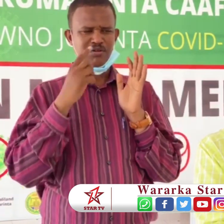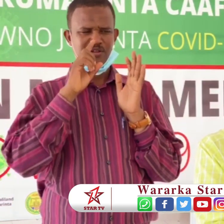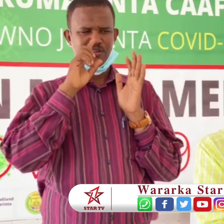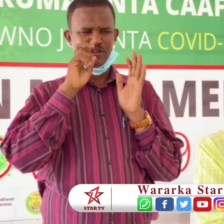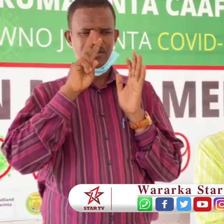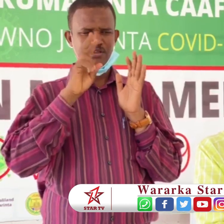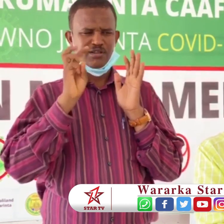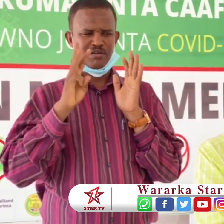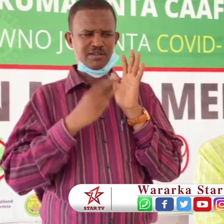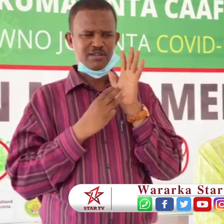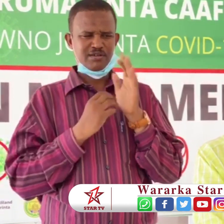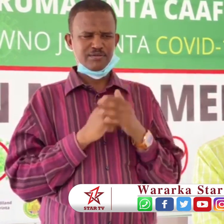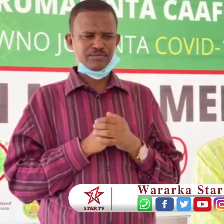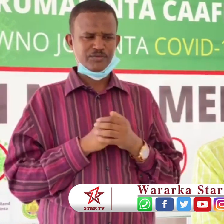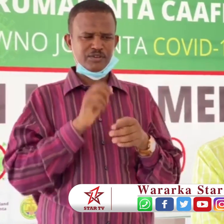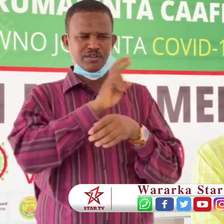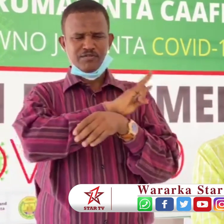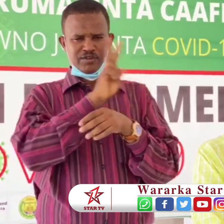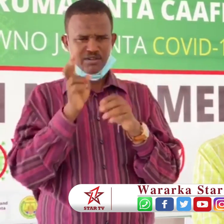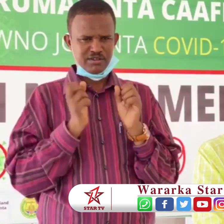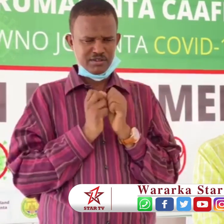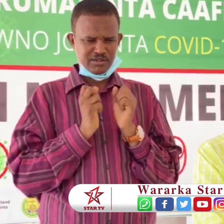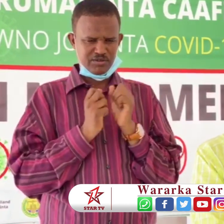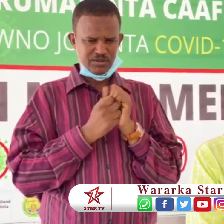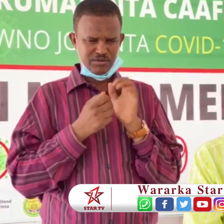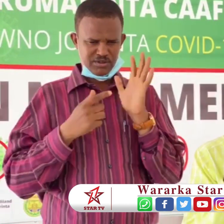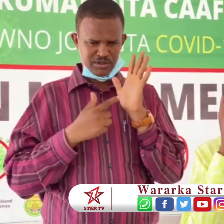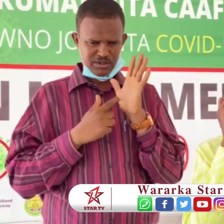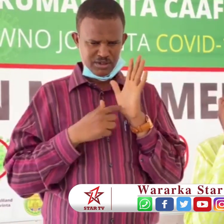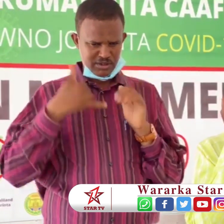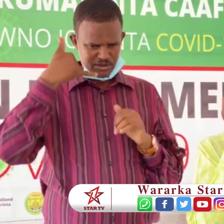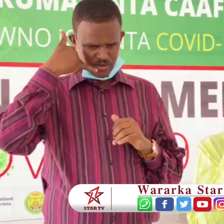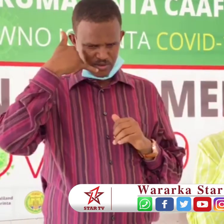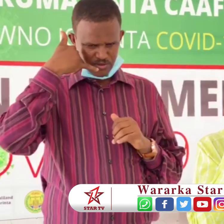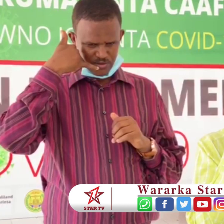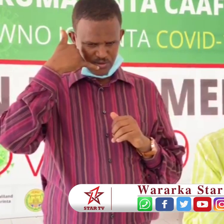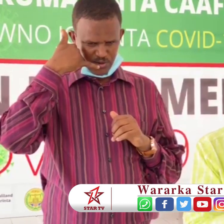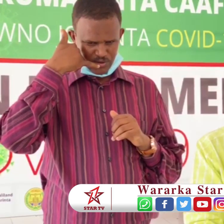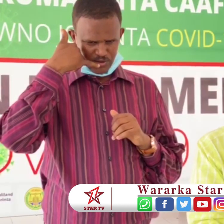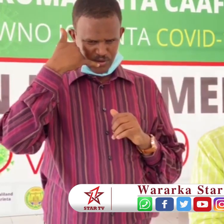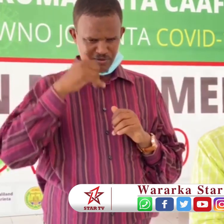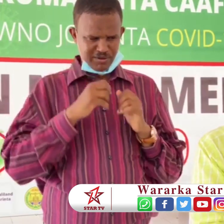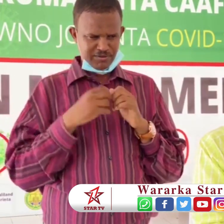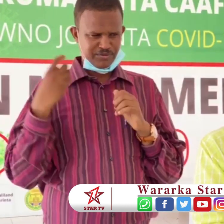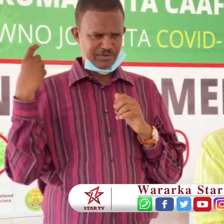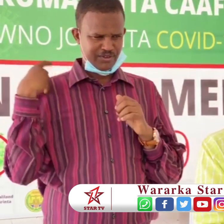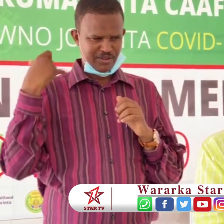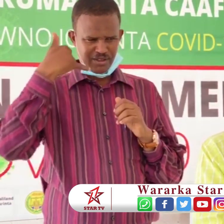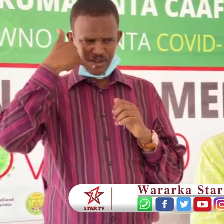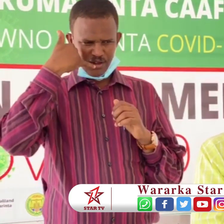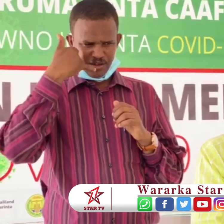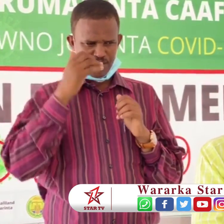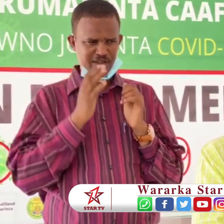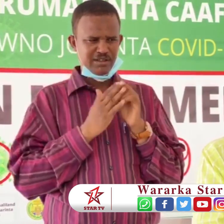daada bukaanadani cusub ayaa u dhaxaysa 10 jir ilaa iyo deegaanada ay bukaanadani ku kala sugan yihiin ayaa lagu sheegay Hargeysa oo 6 qof ah Boorama